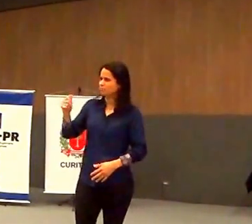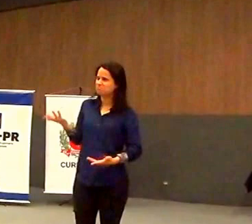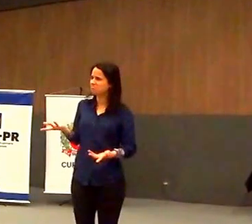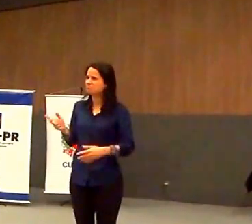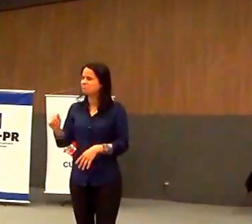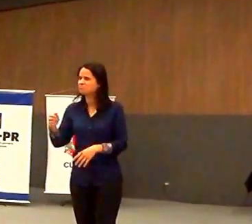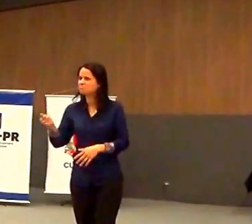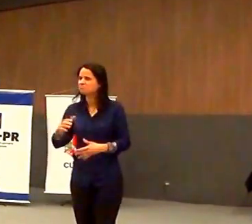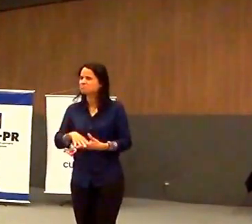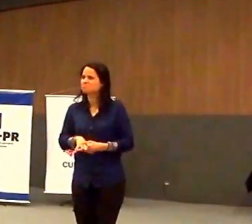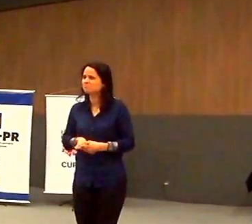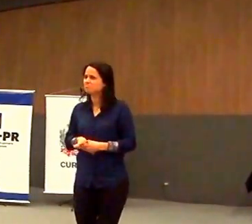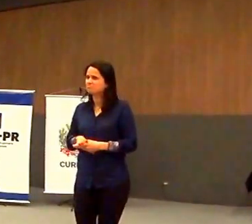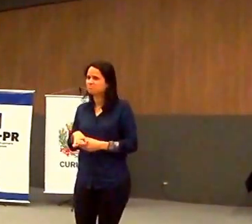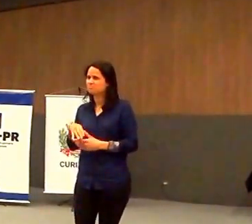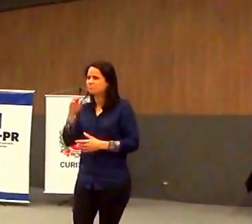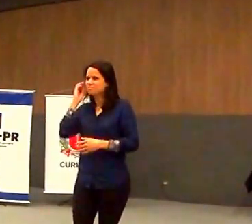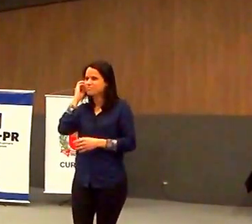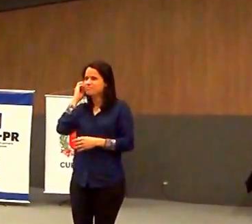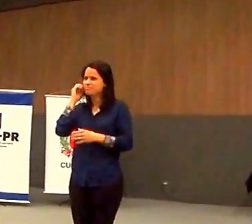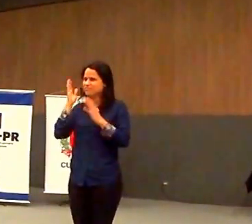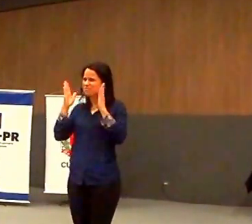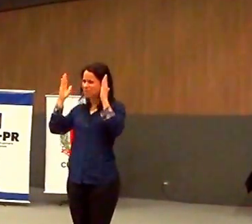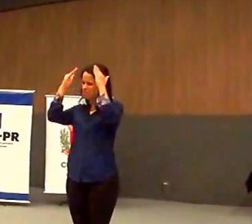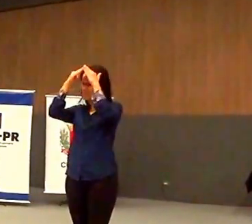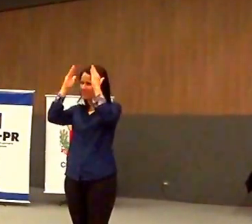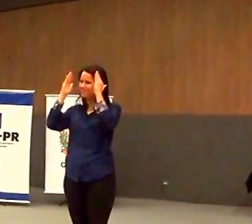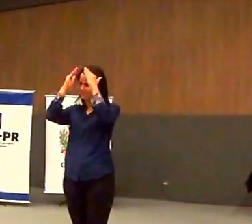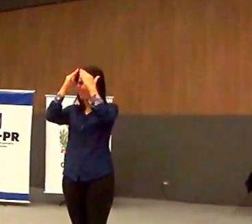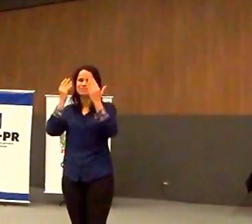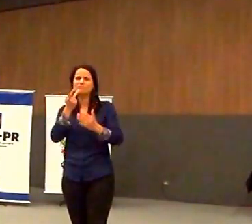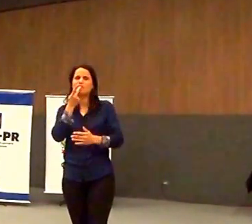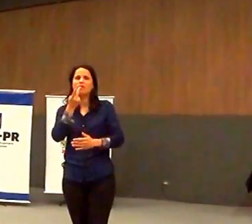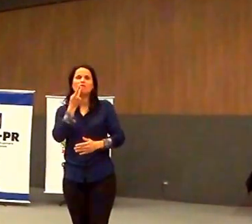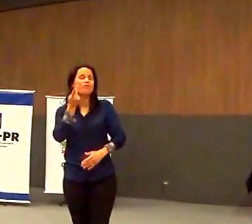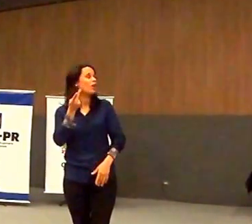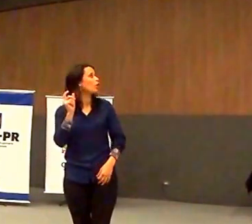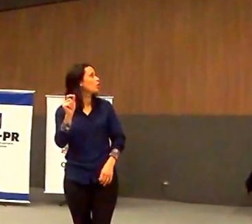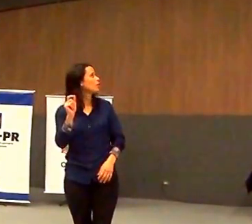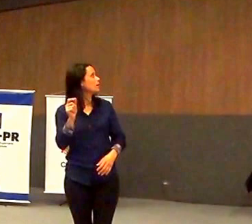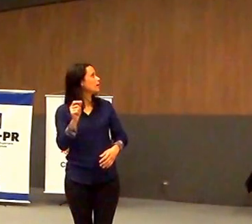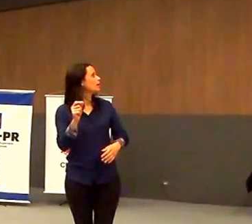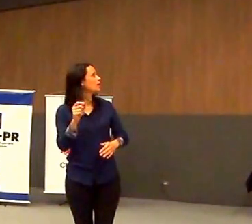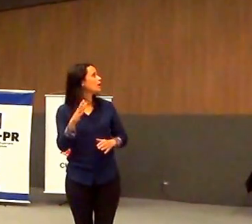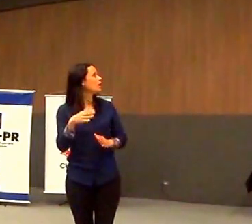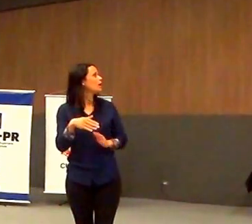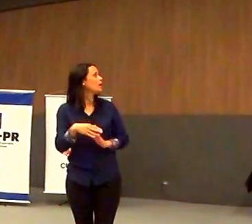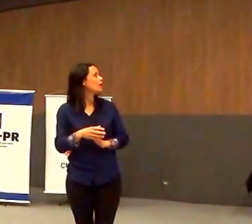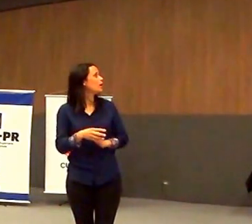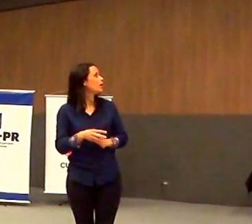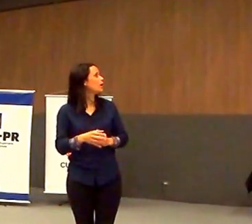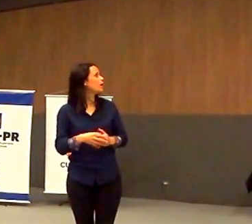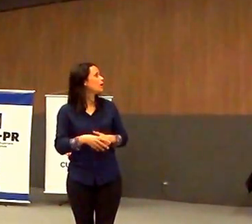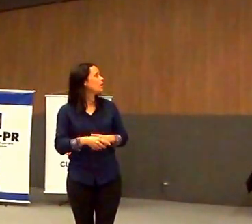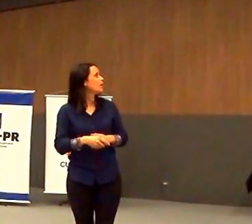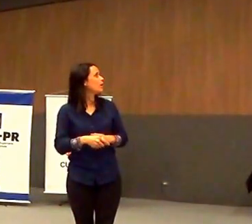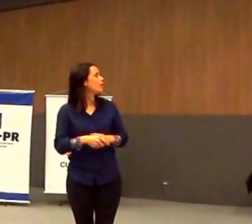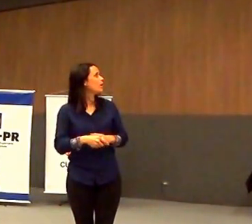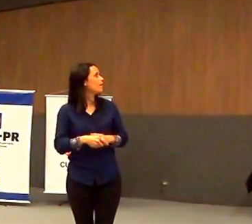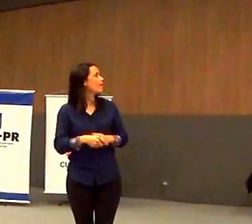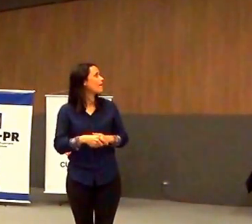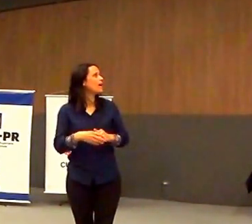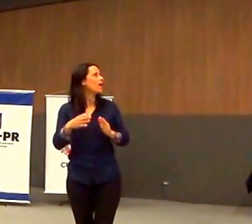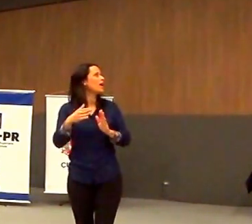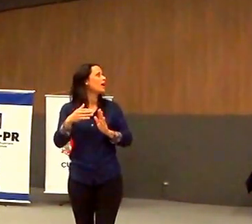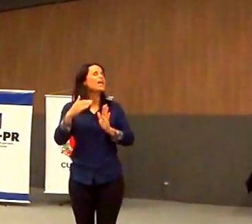ele disse no mês de janeiro que cada comunidade acompanha uma compreensão amorosa todos aqueles que